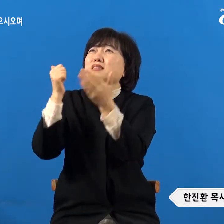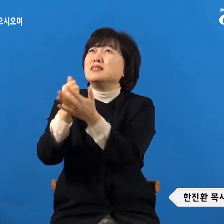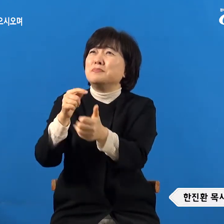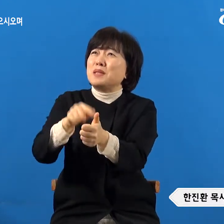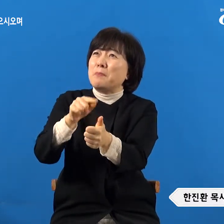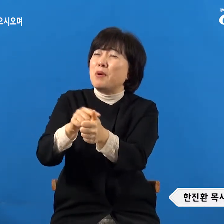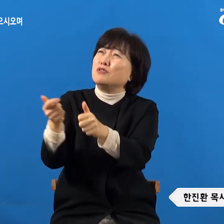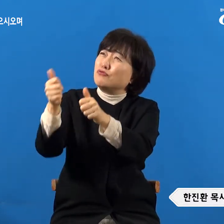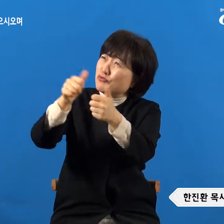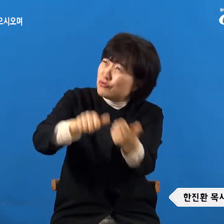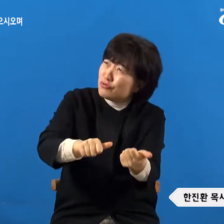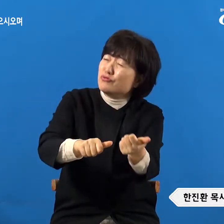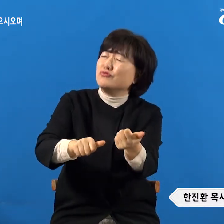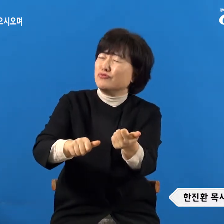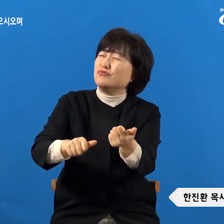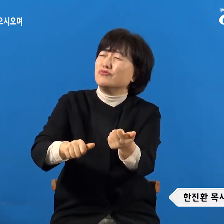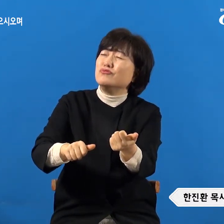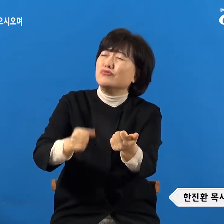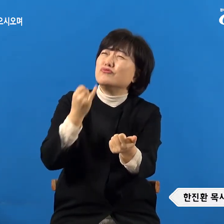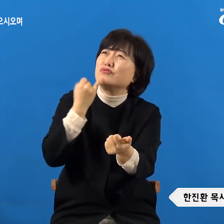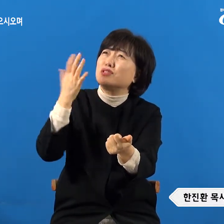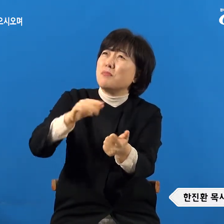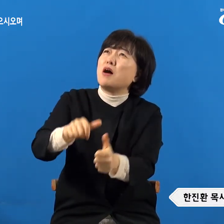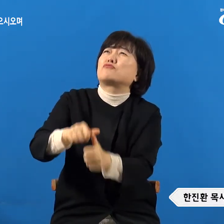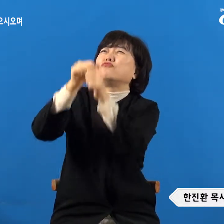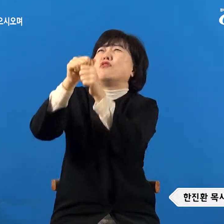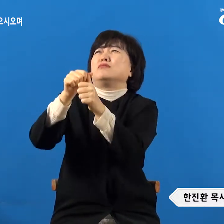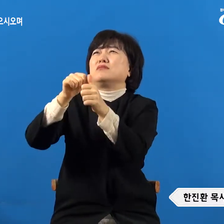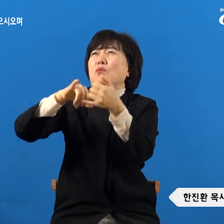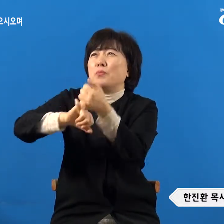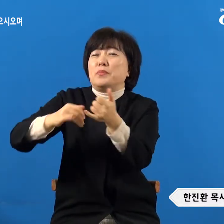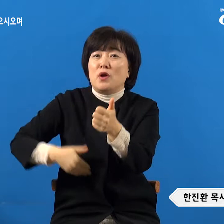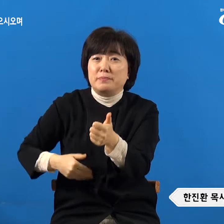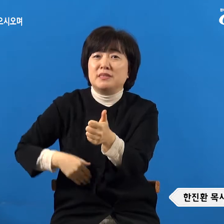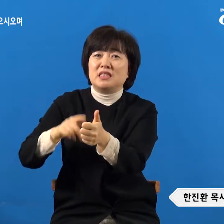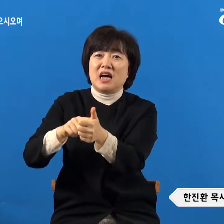남편 데려가시는 것은 좋지만은 구원을 받아야 될 거 아닙니까?